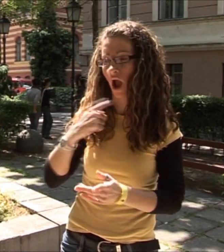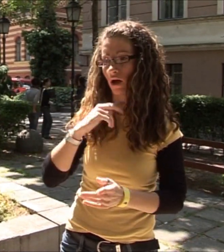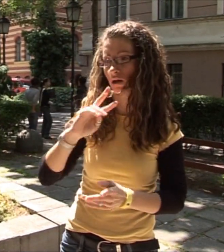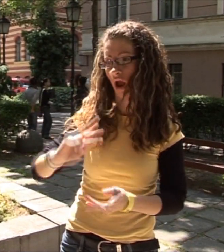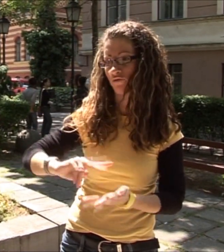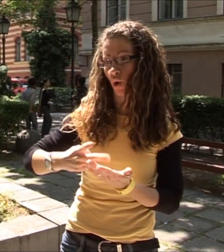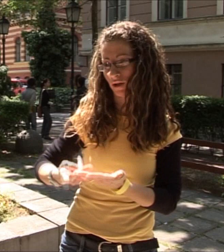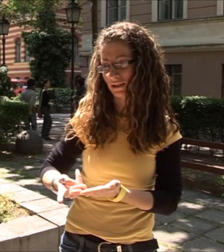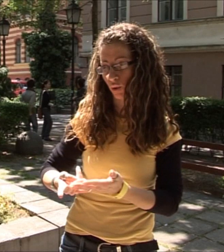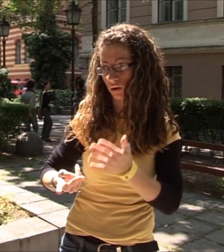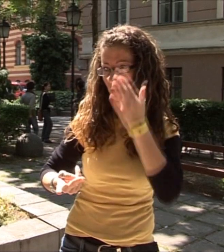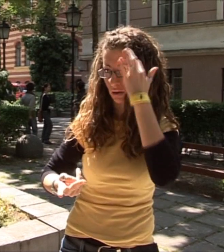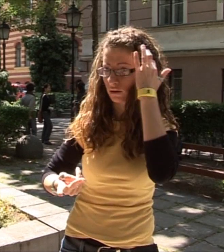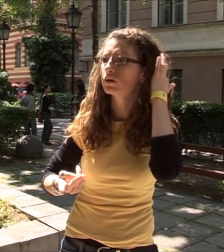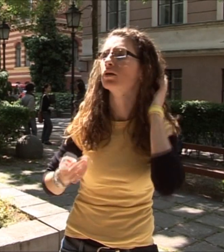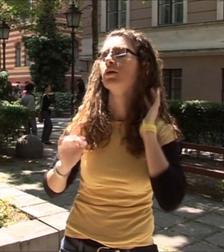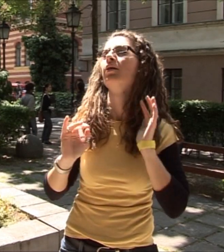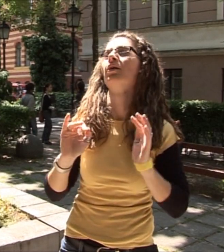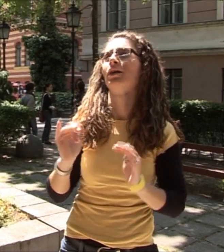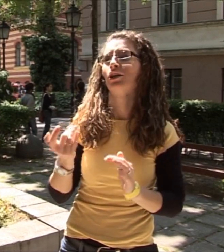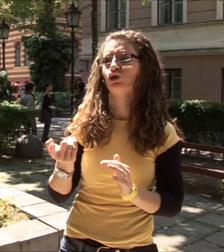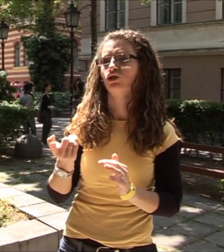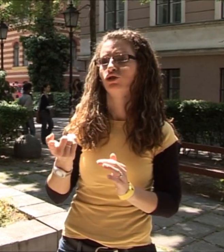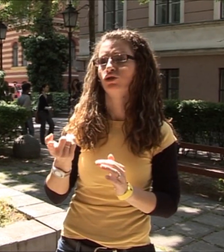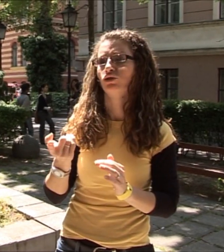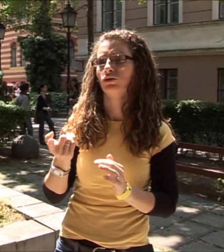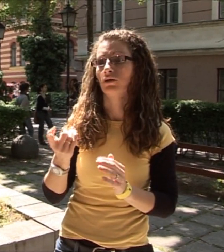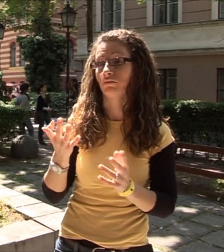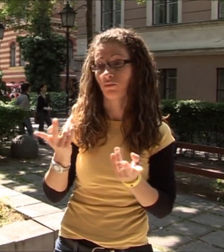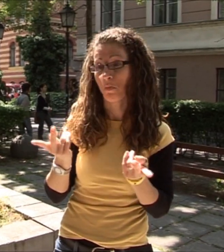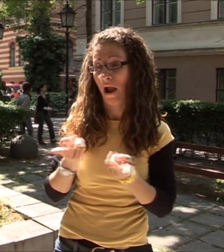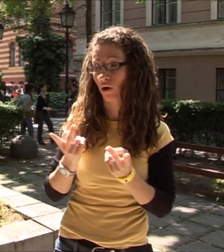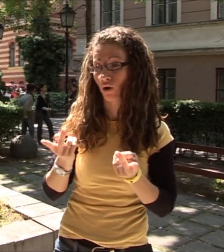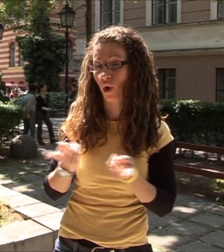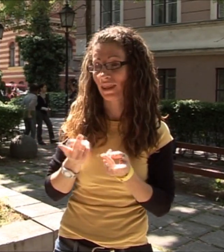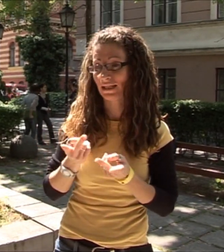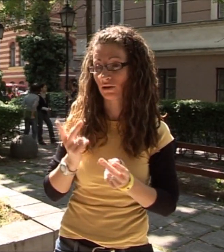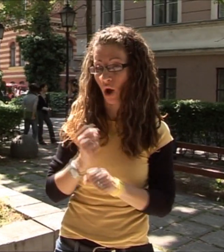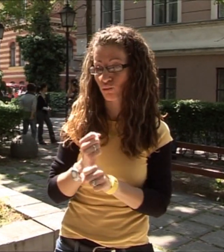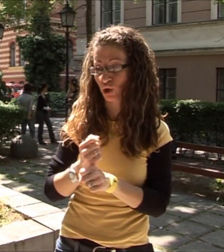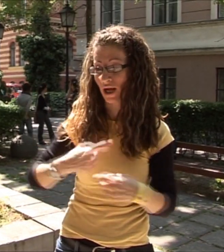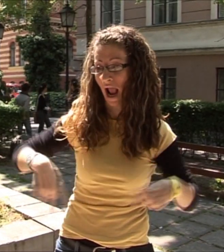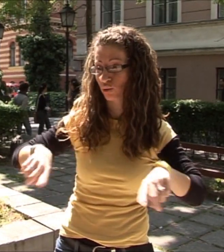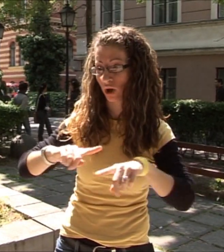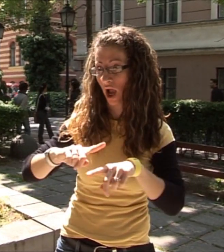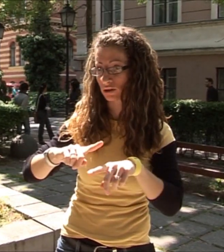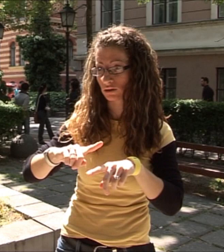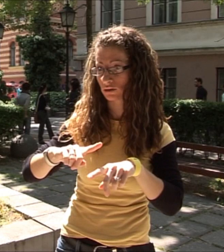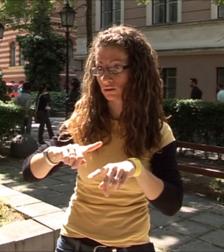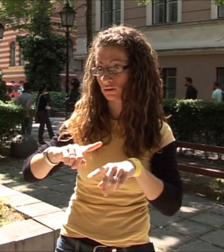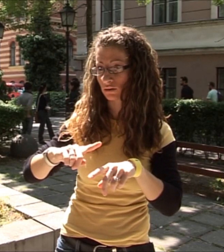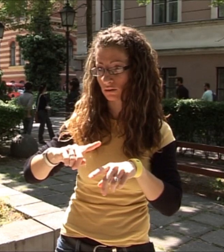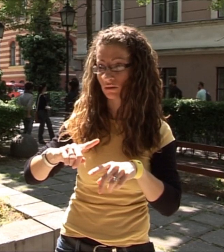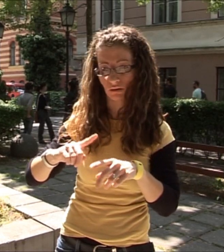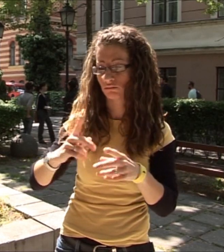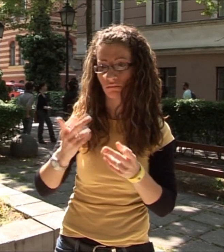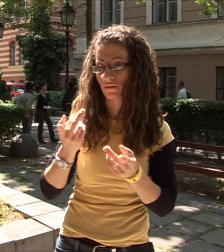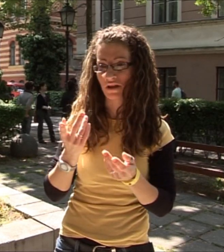réset és a kés eben aetben és meg könítat a